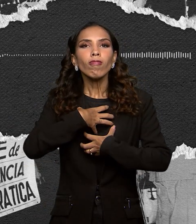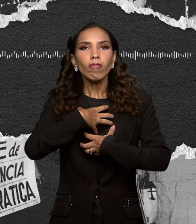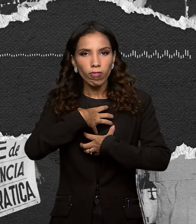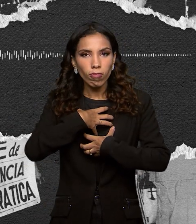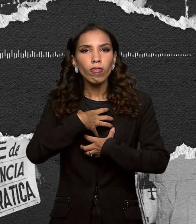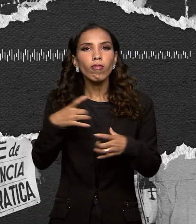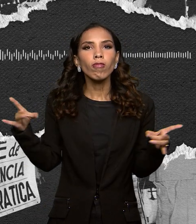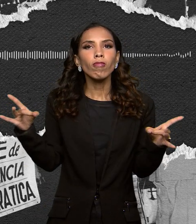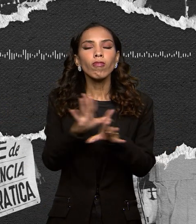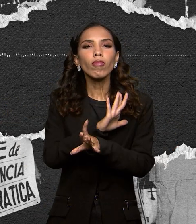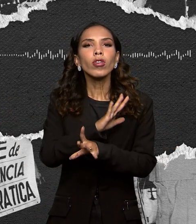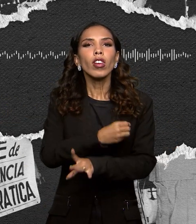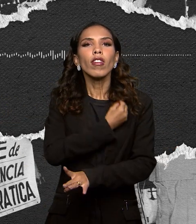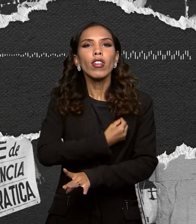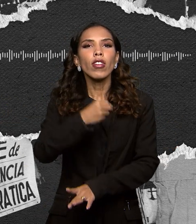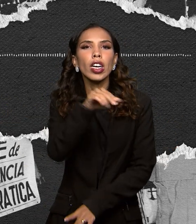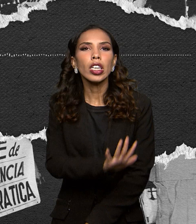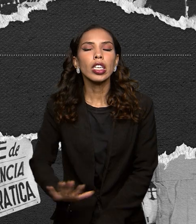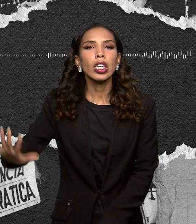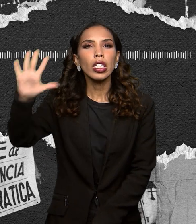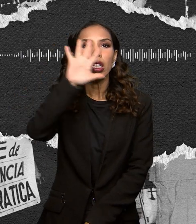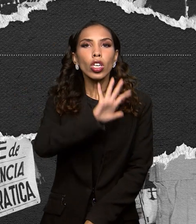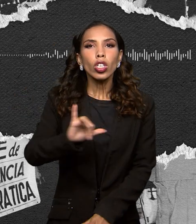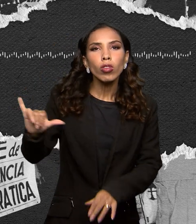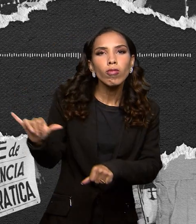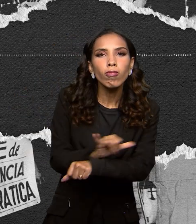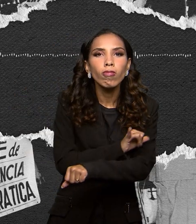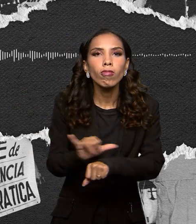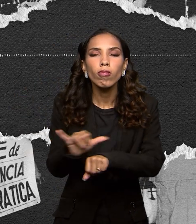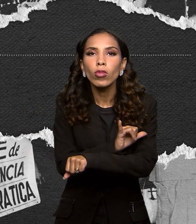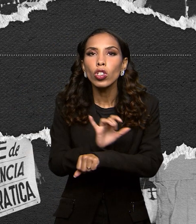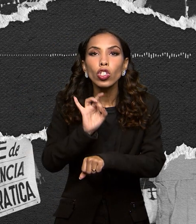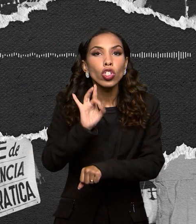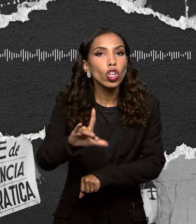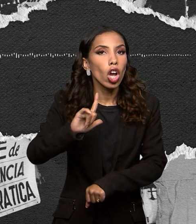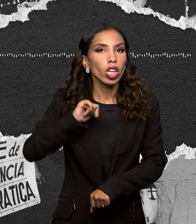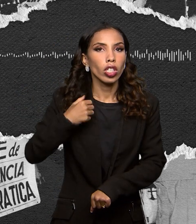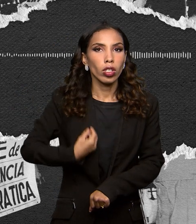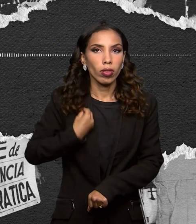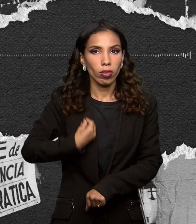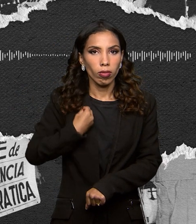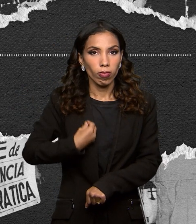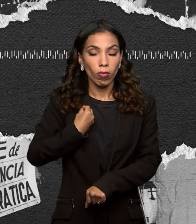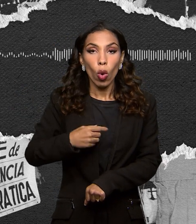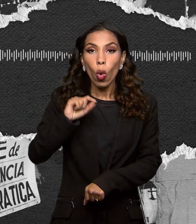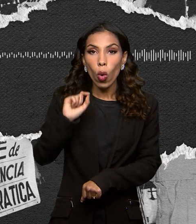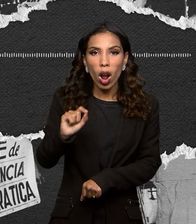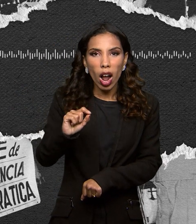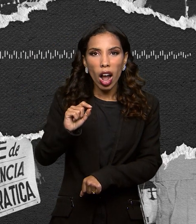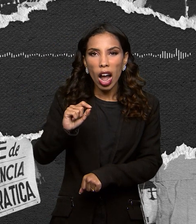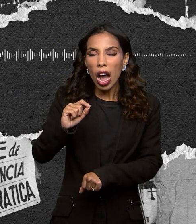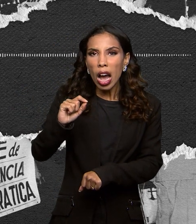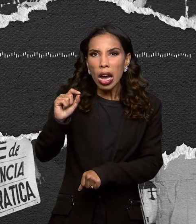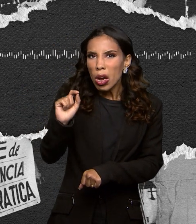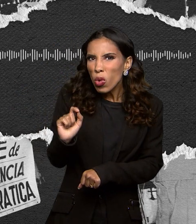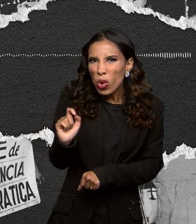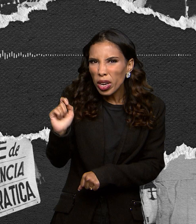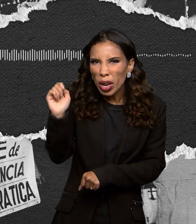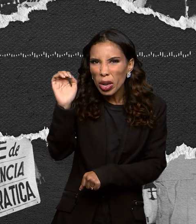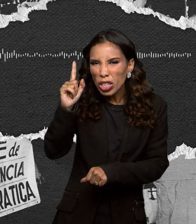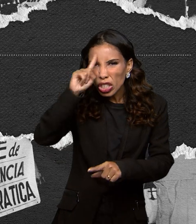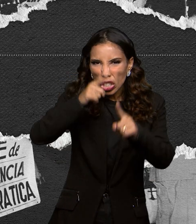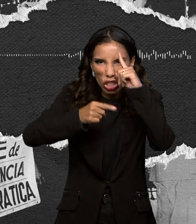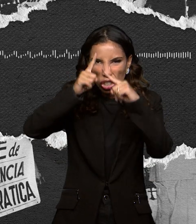das fontes vivas da nação por uma rapinagem, que só tem este programa. Exauri-las para afundar a nação nos braços de